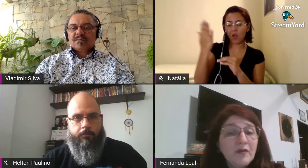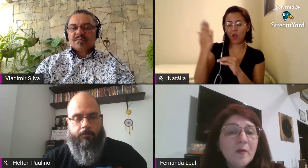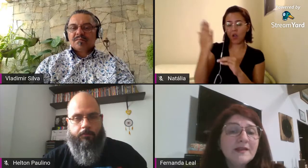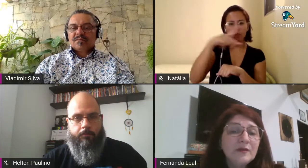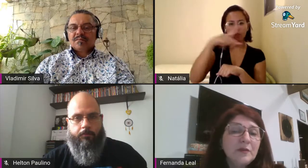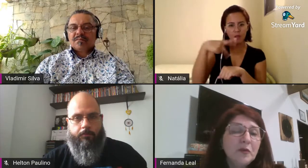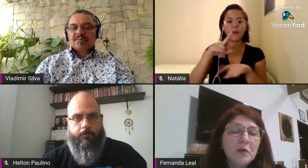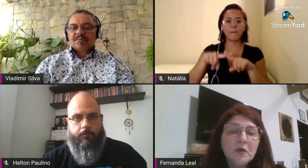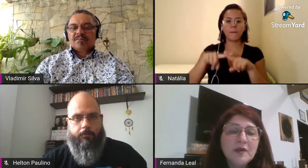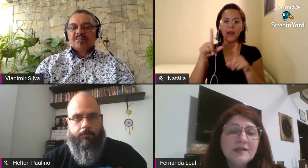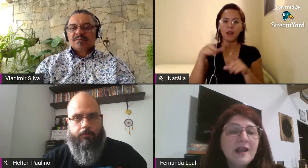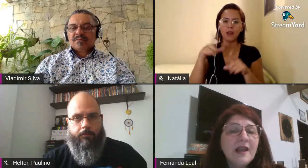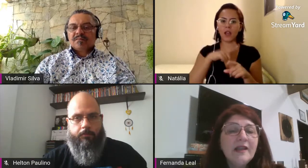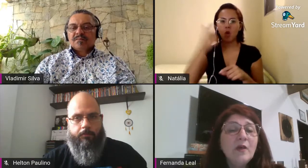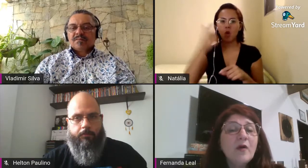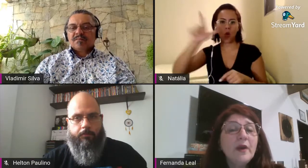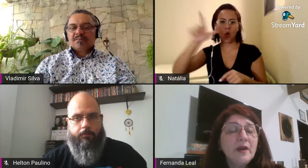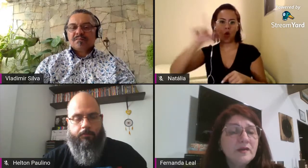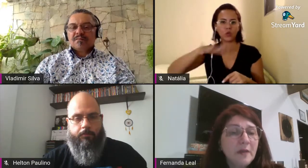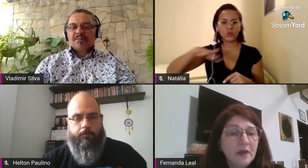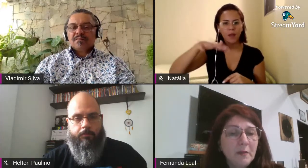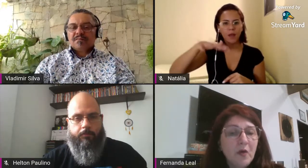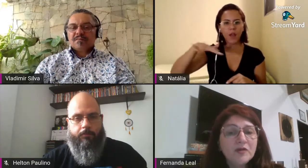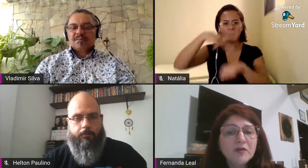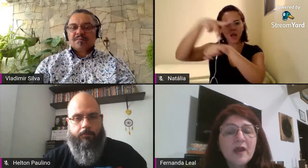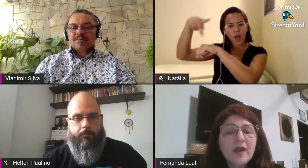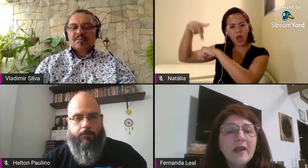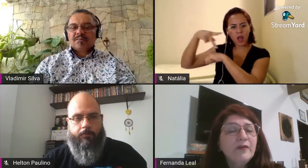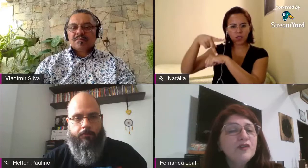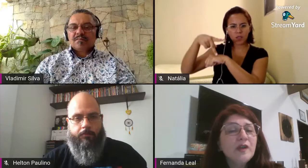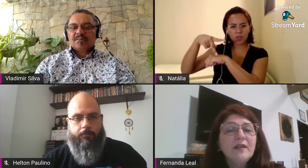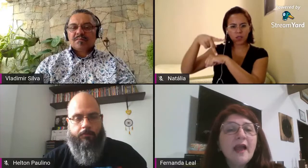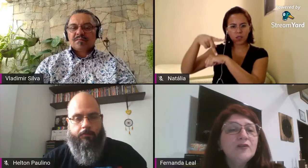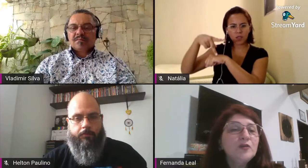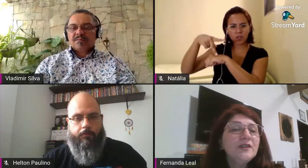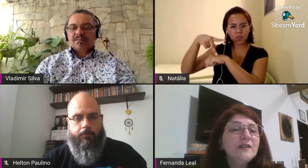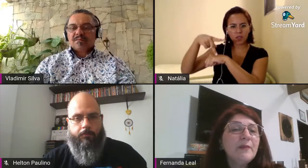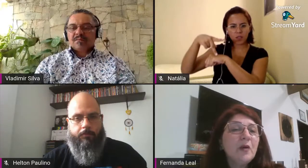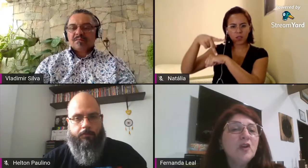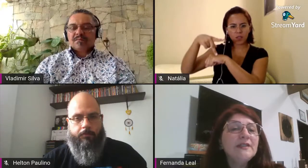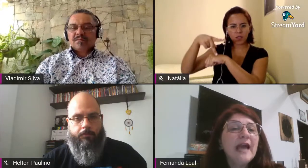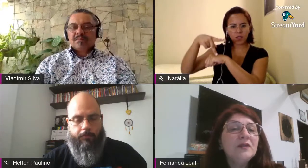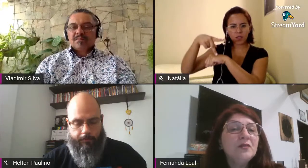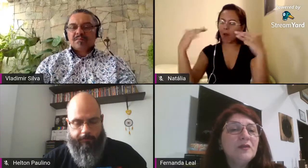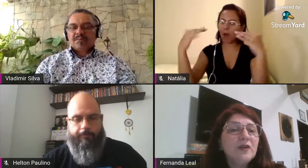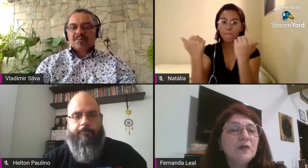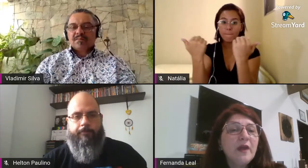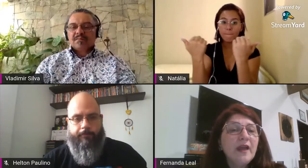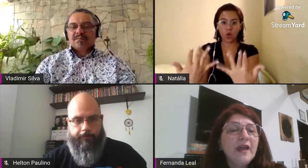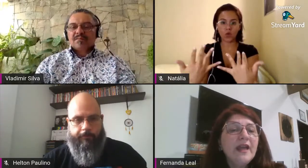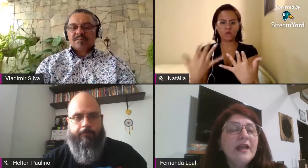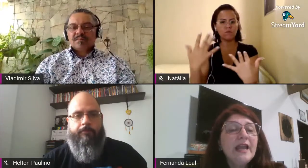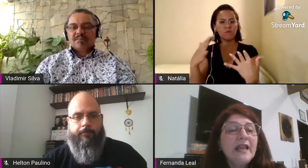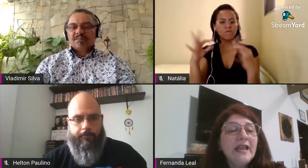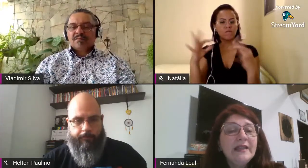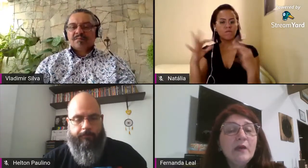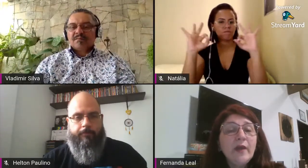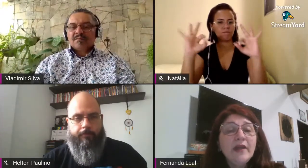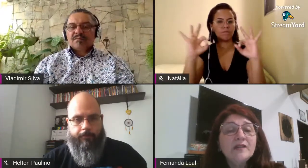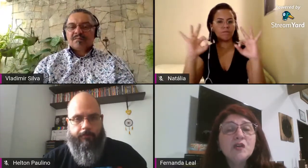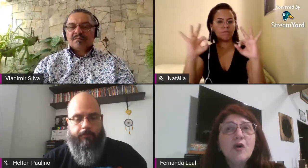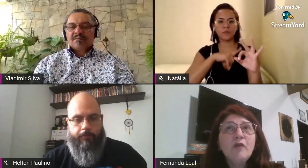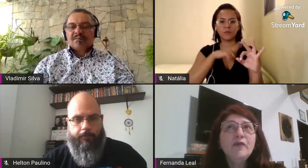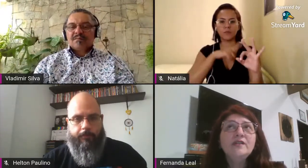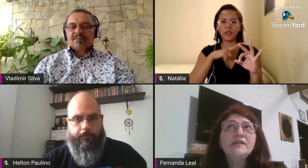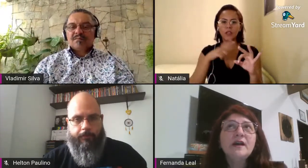de uma formação de público excelente, eu acompanho sempre que posso, vejo aquele teatro municipal lotado, não é? E ali não